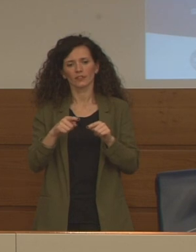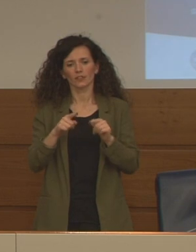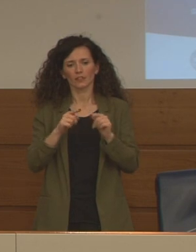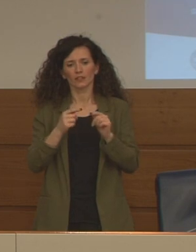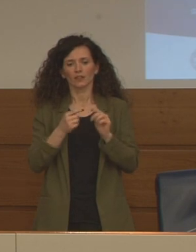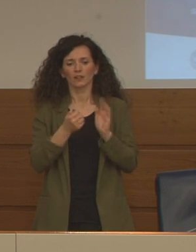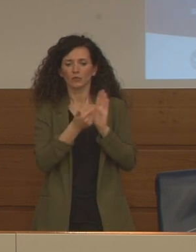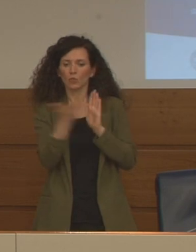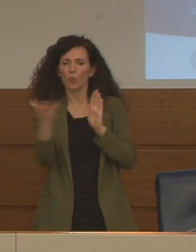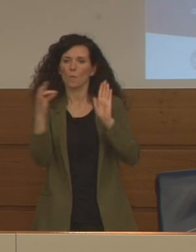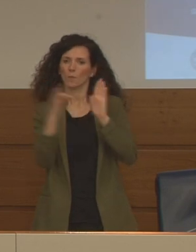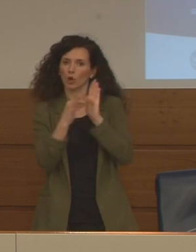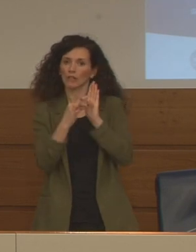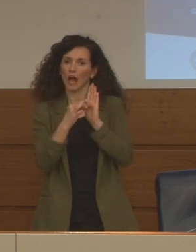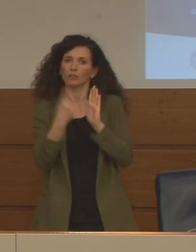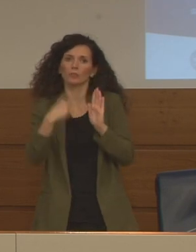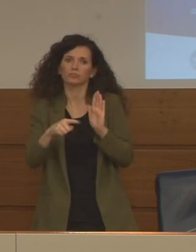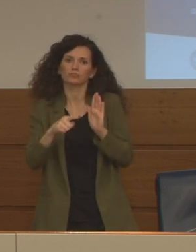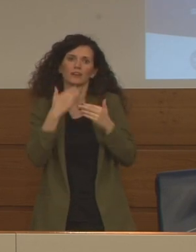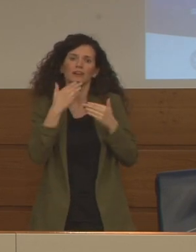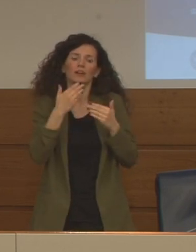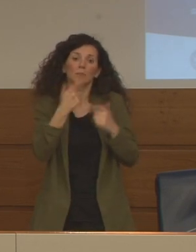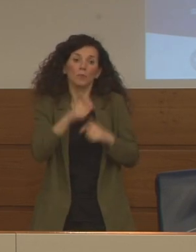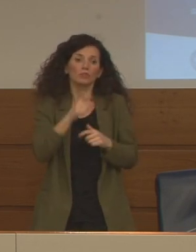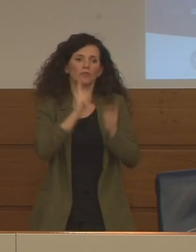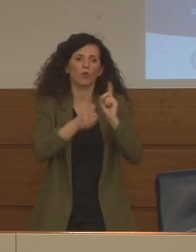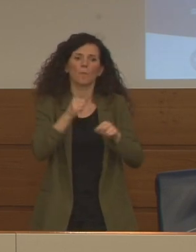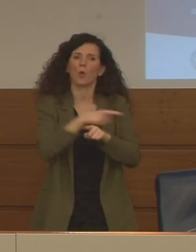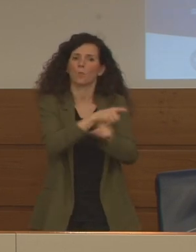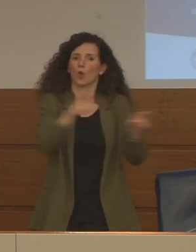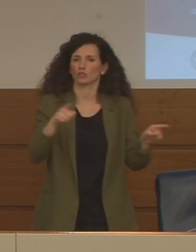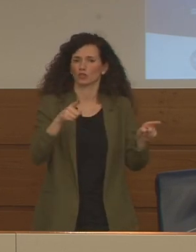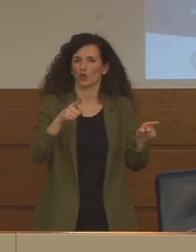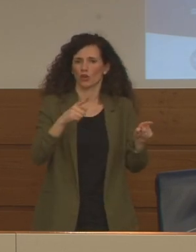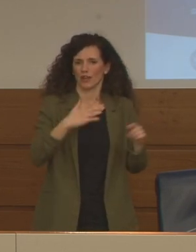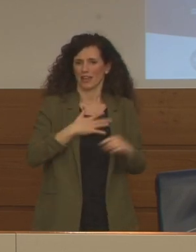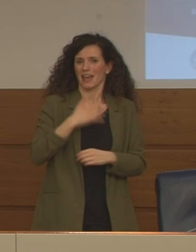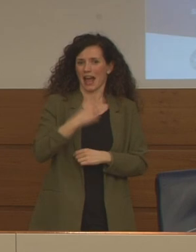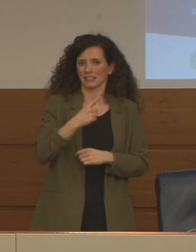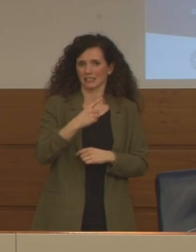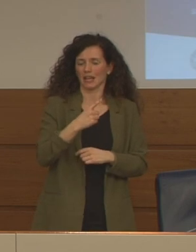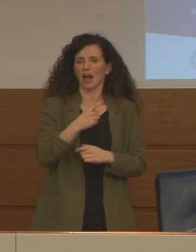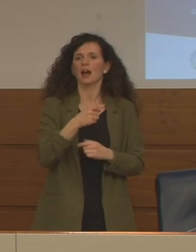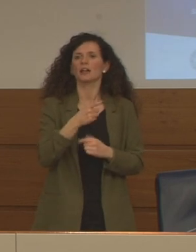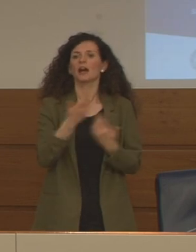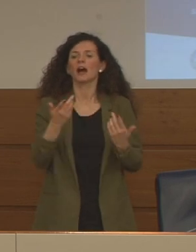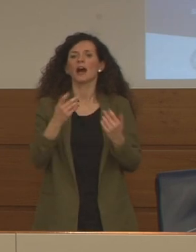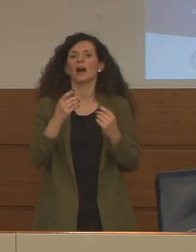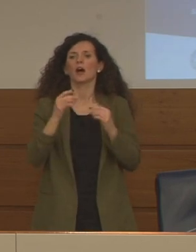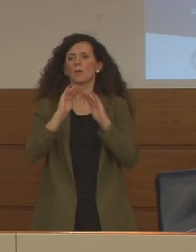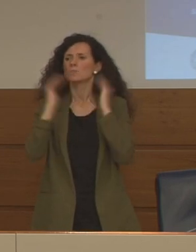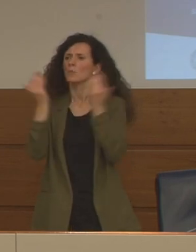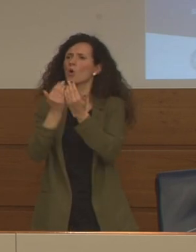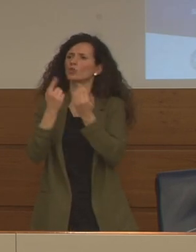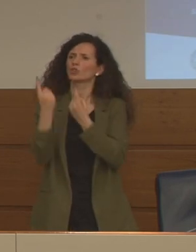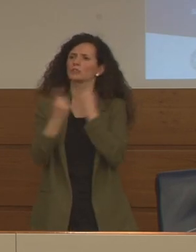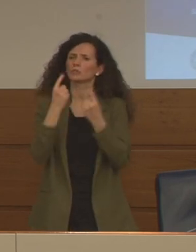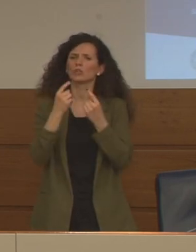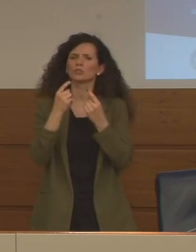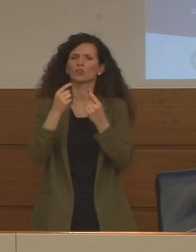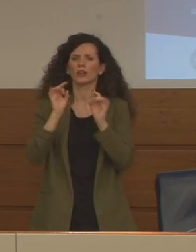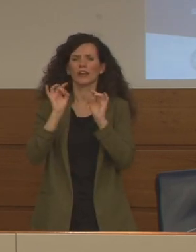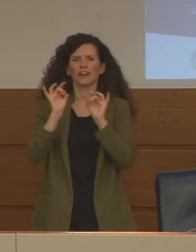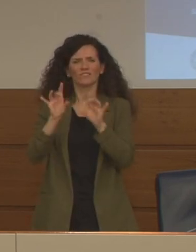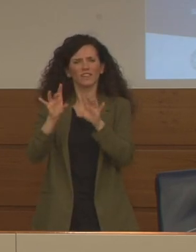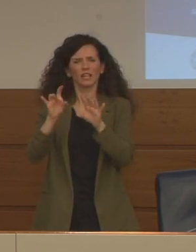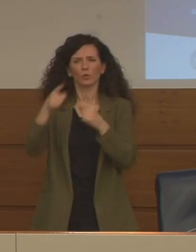dato non abbiamo evidenze che il virus sia diverso rispetto a quello che cerco la circola in altre aree del mondo non certamente da quello